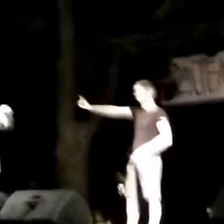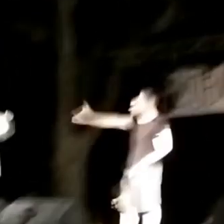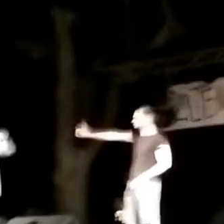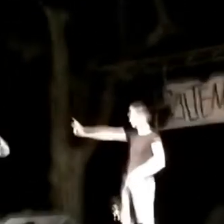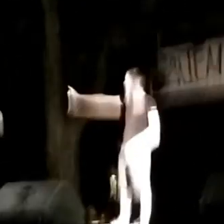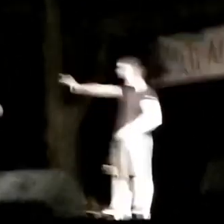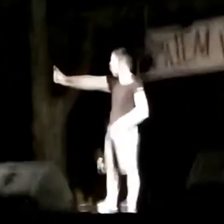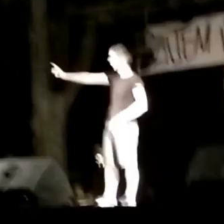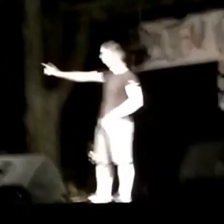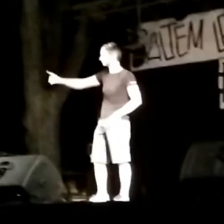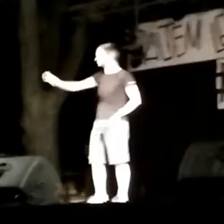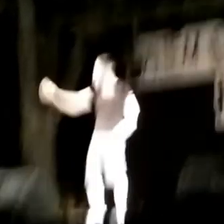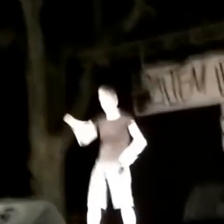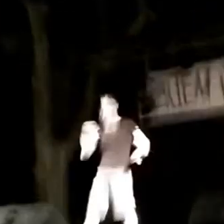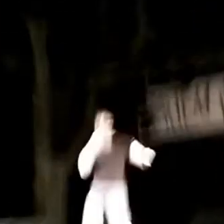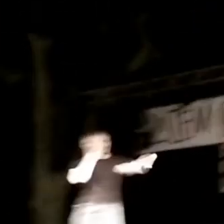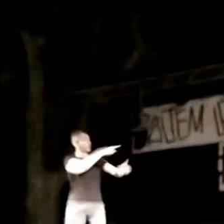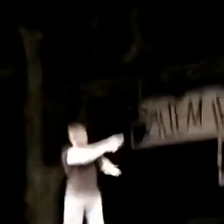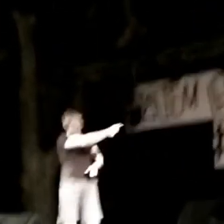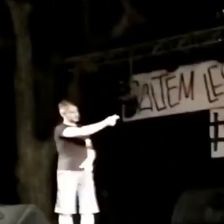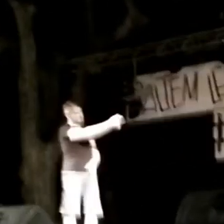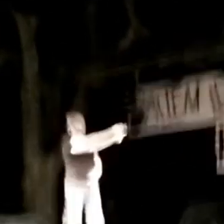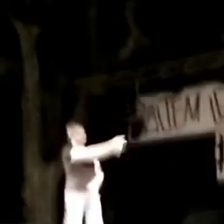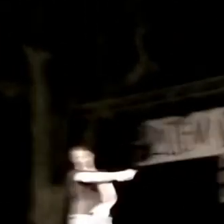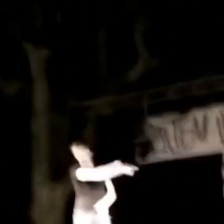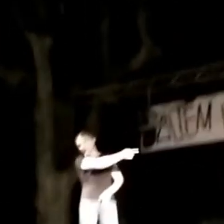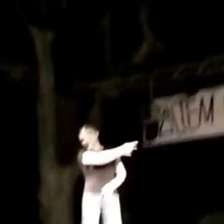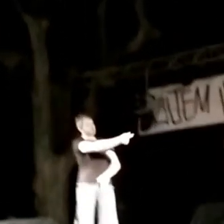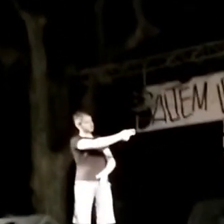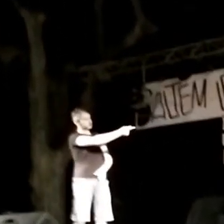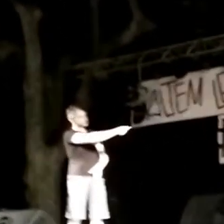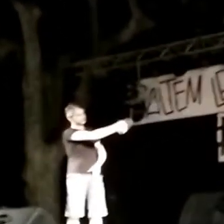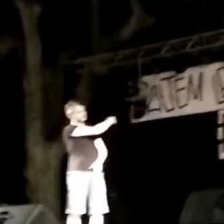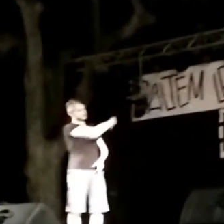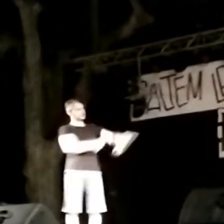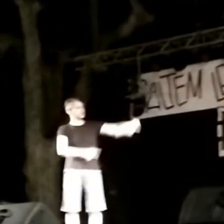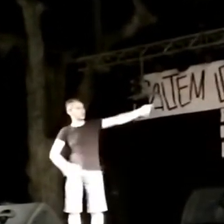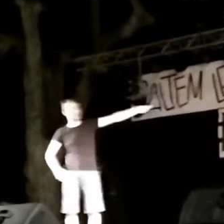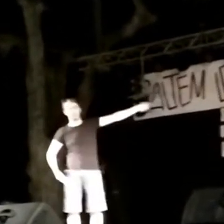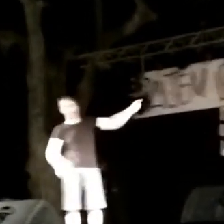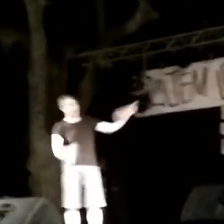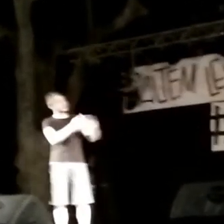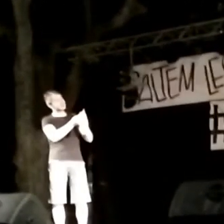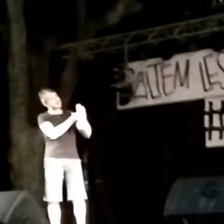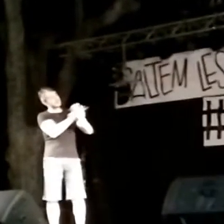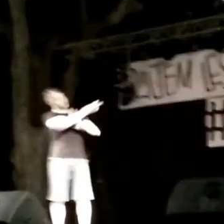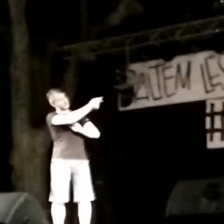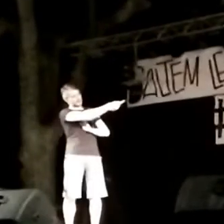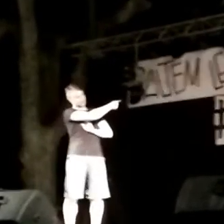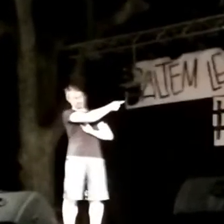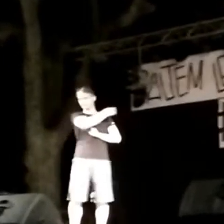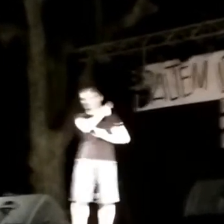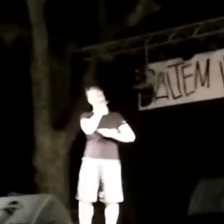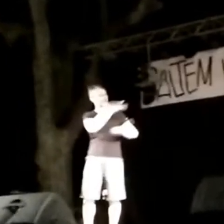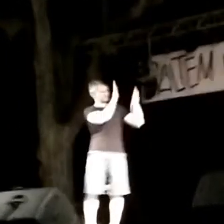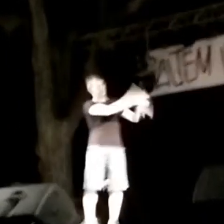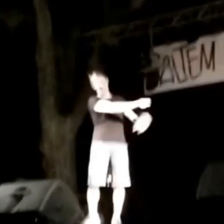no. Vostè ha de marxar, sap? Vagi passant, mire, per aquí està la sortida, de quedes allà